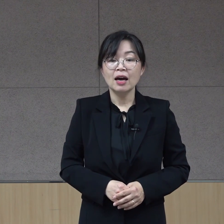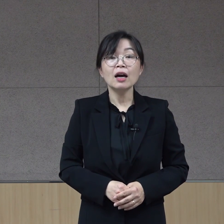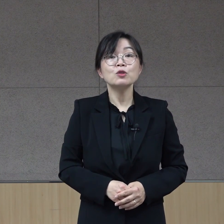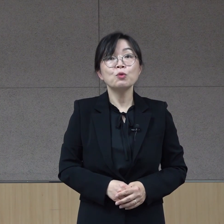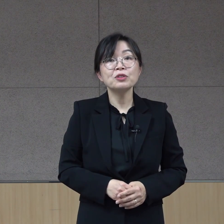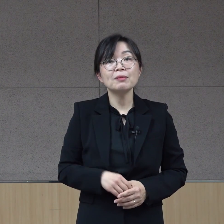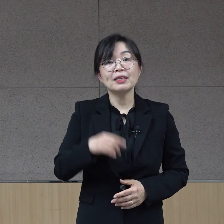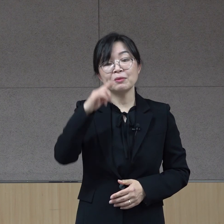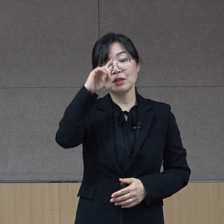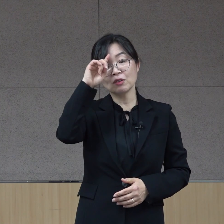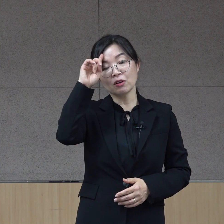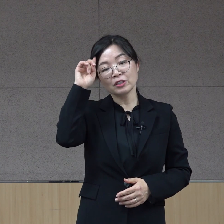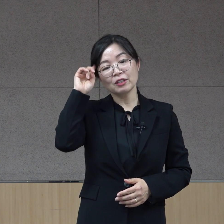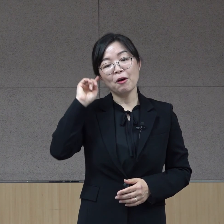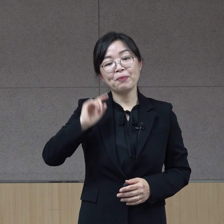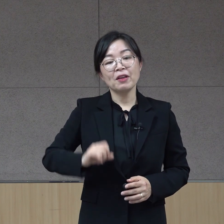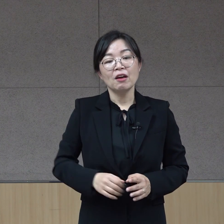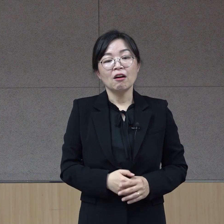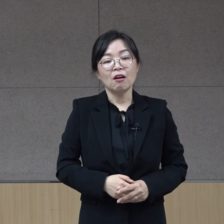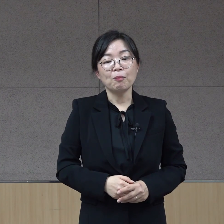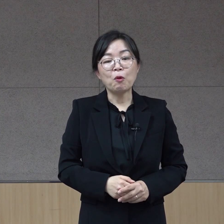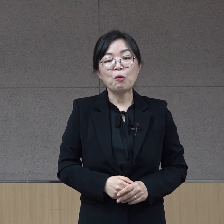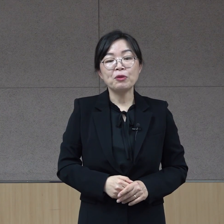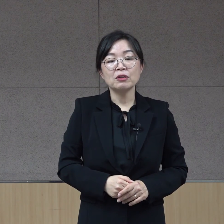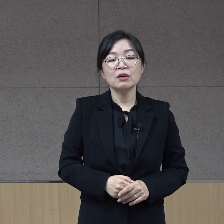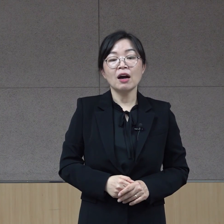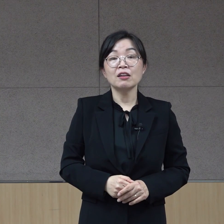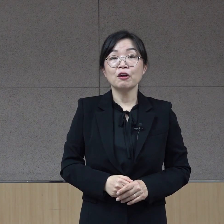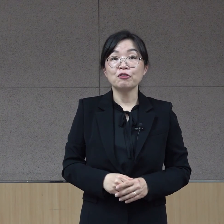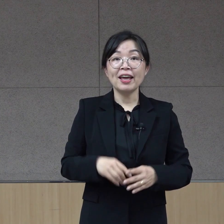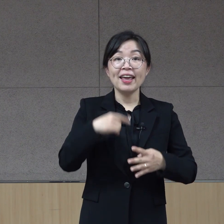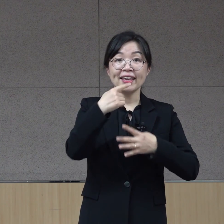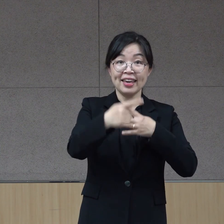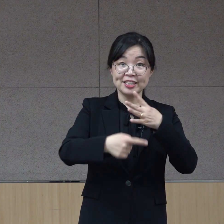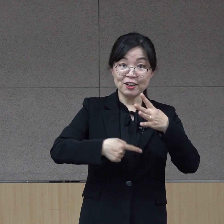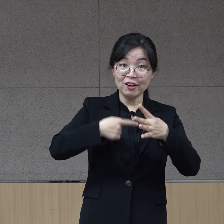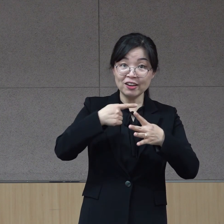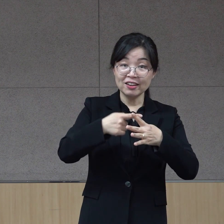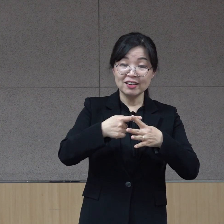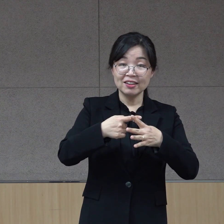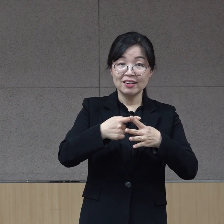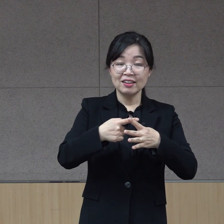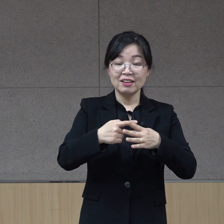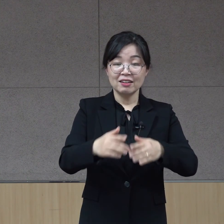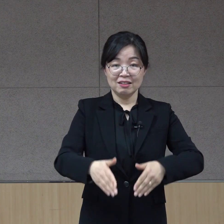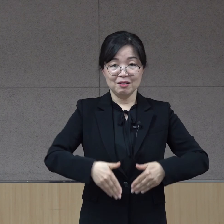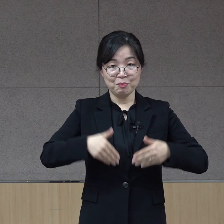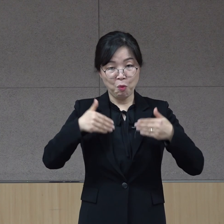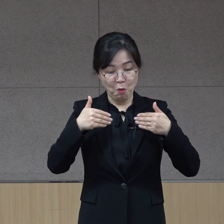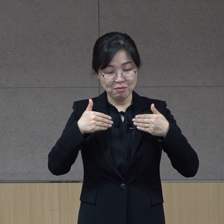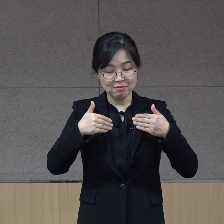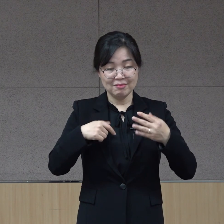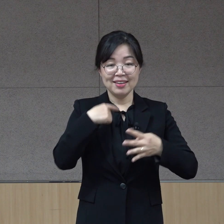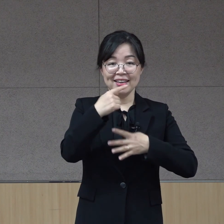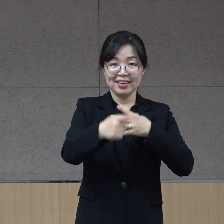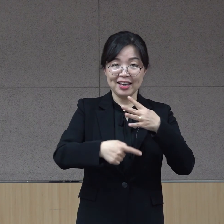아까 조금 전에 말씀드렸던 것처럼 봄, 여름, 가을, 겨울의 계절, 봄,